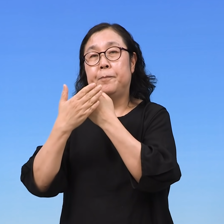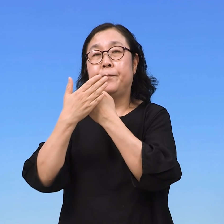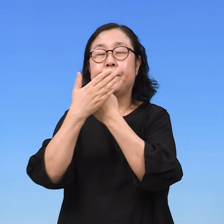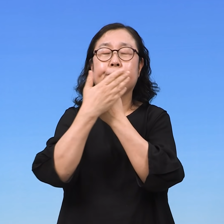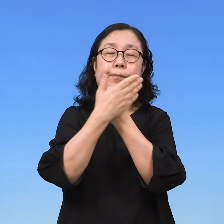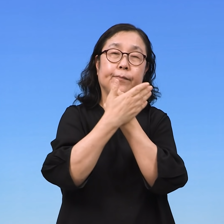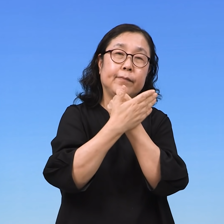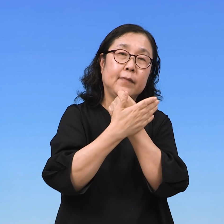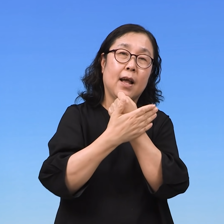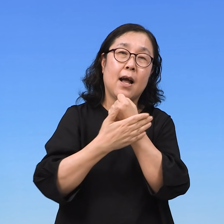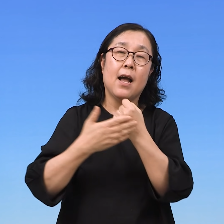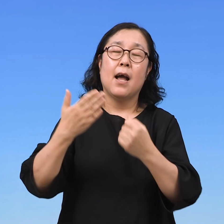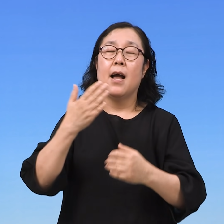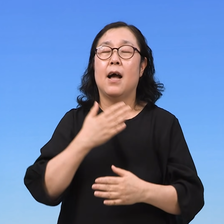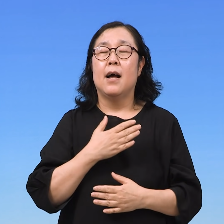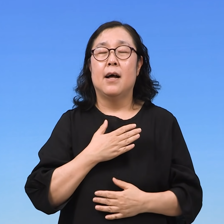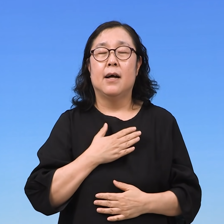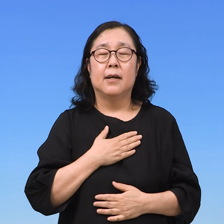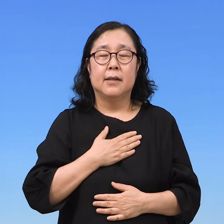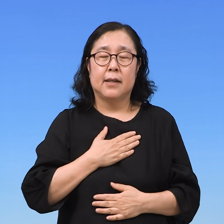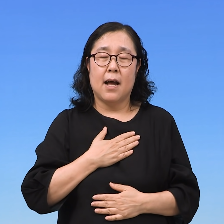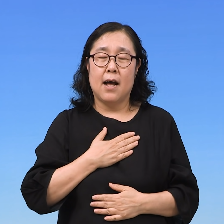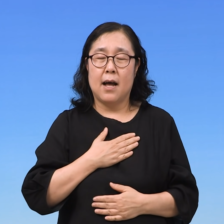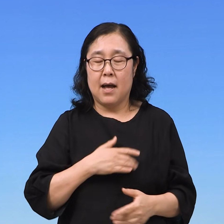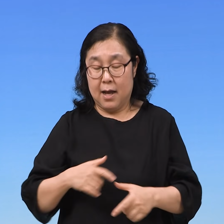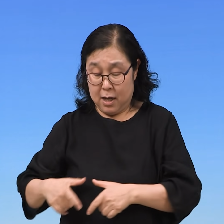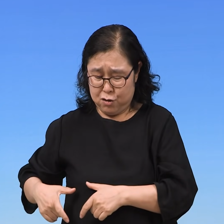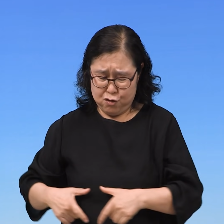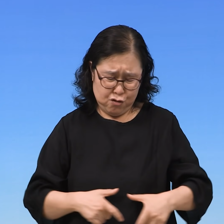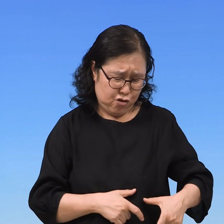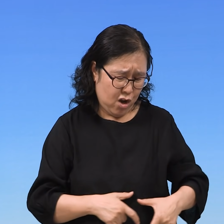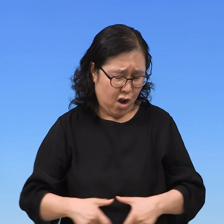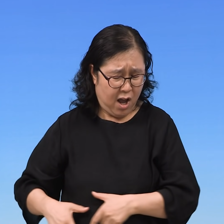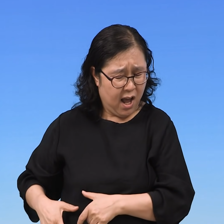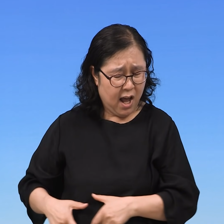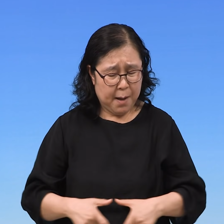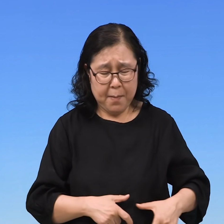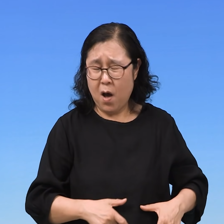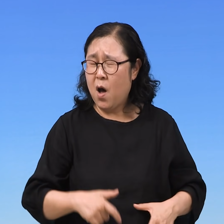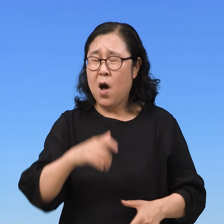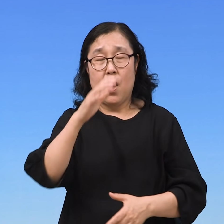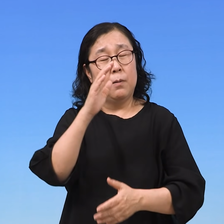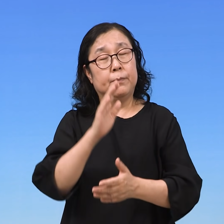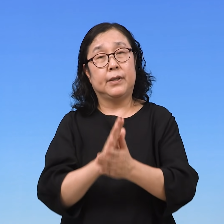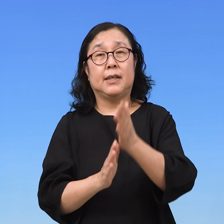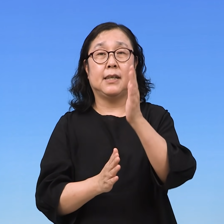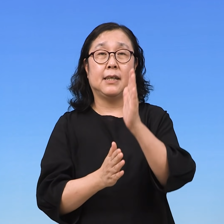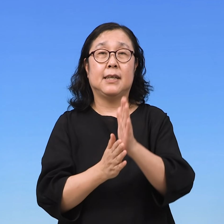주신 은혜 기억하며 용기를 얻어 나 주저함 없이